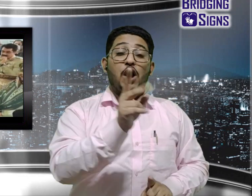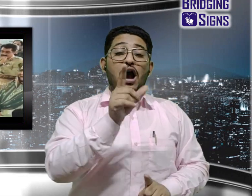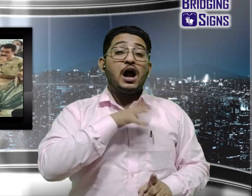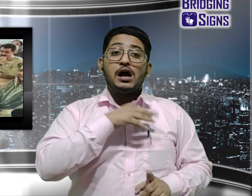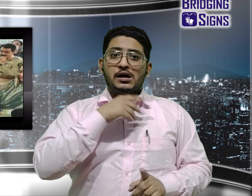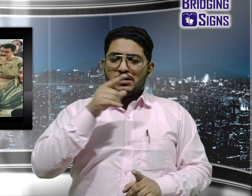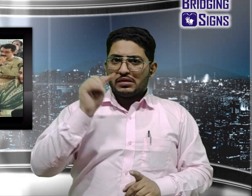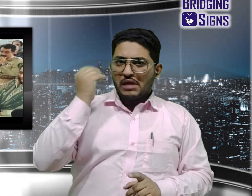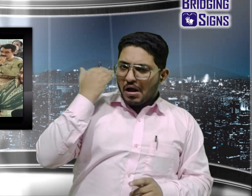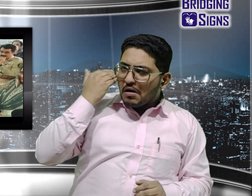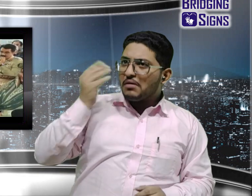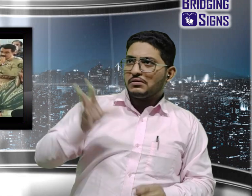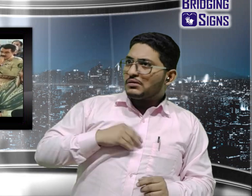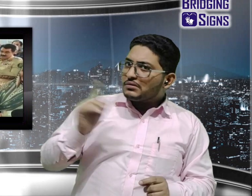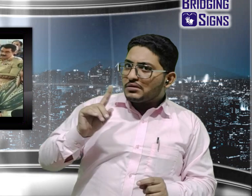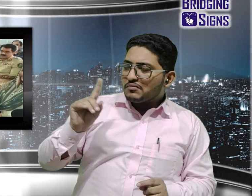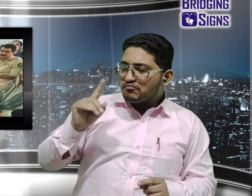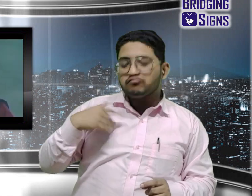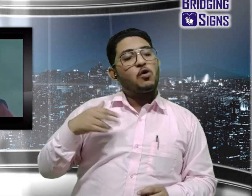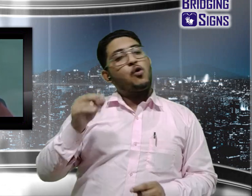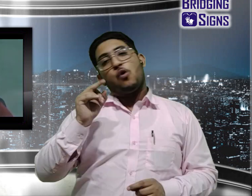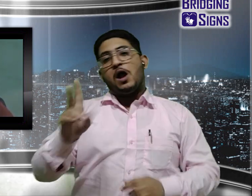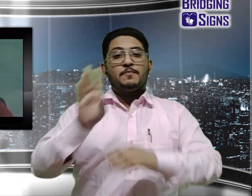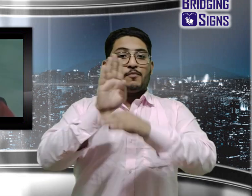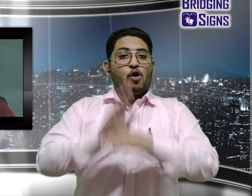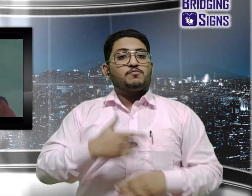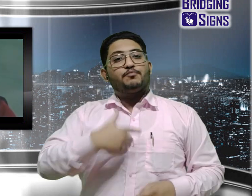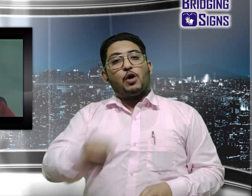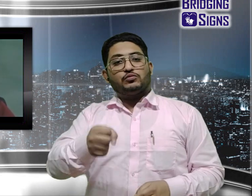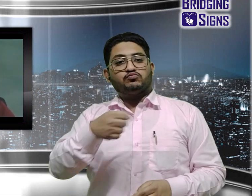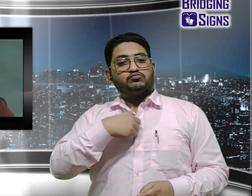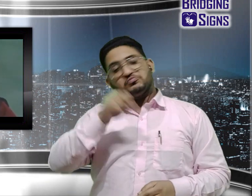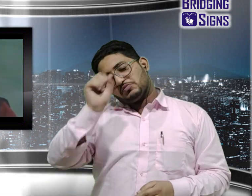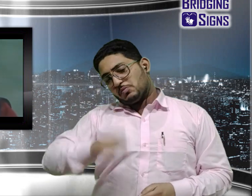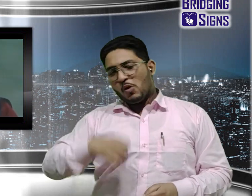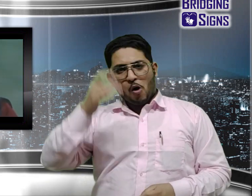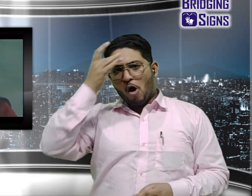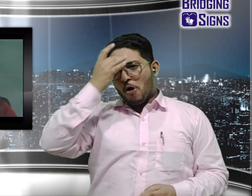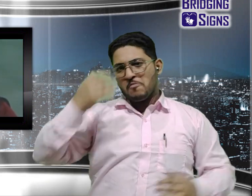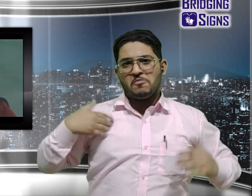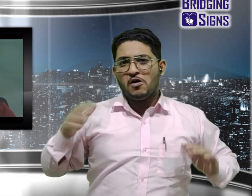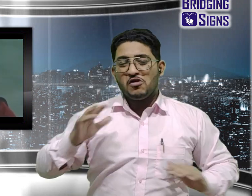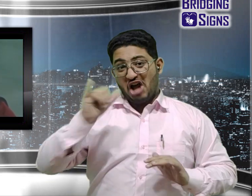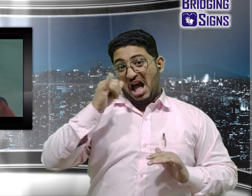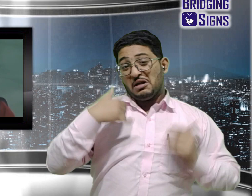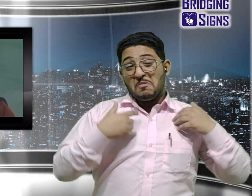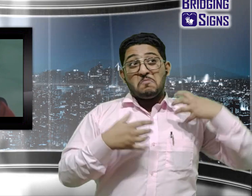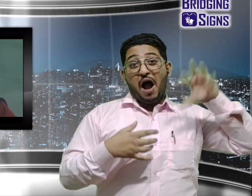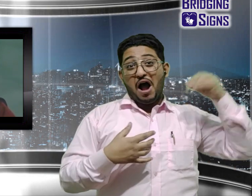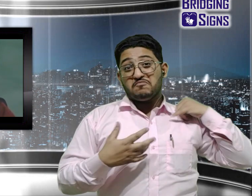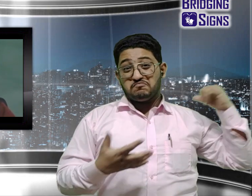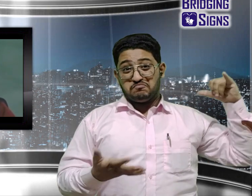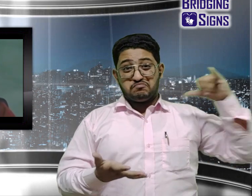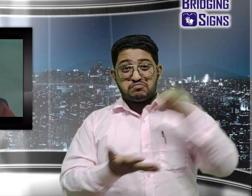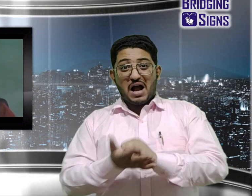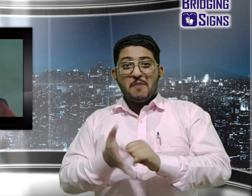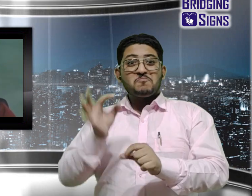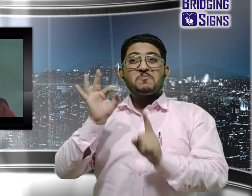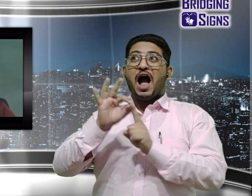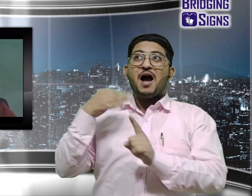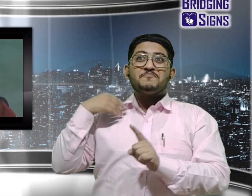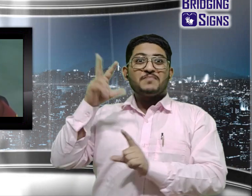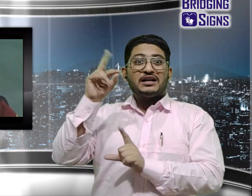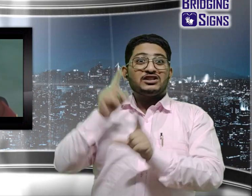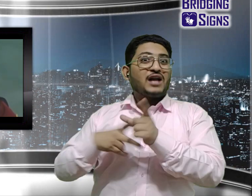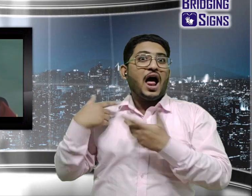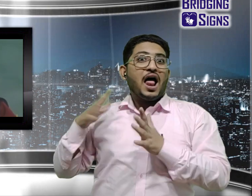इन सब की कॉन्फिडेंस की वजह से जी मुझे कॉन्फिडेंस ये पैदा हुआ कि शायद एज एन आउटसाइडर जो एक सिस्टम का हिस्सा मैं नहीं